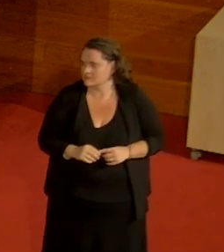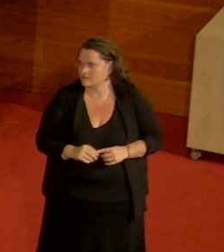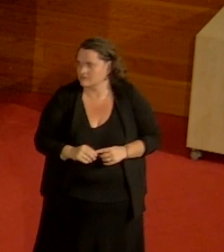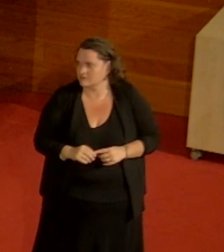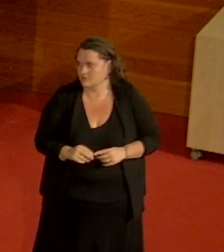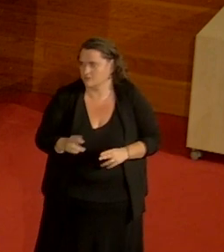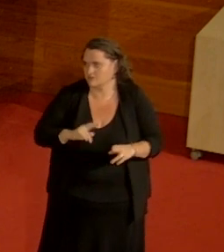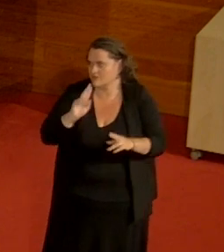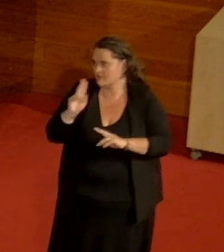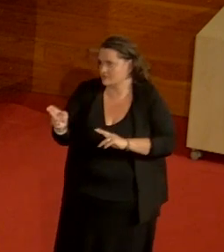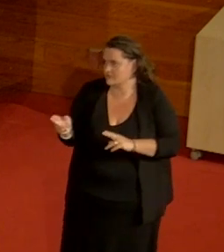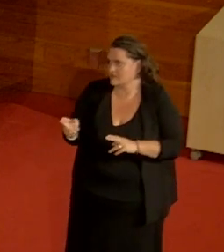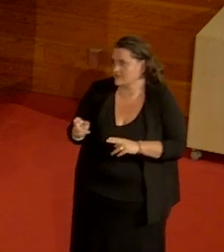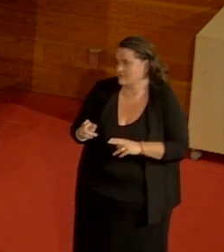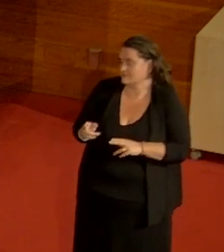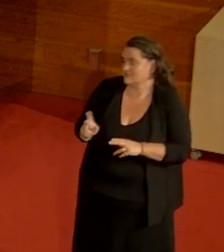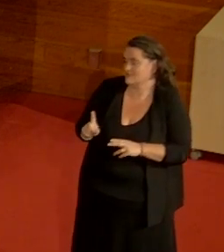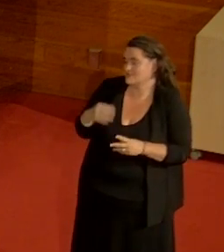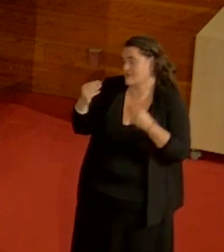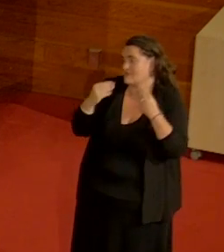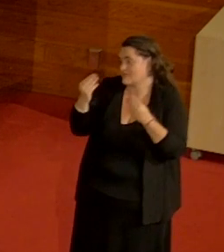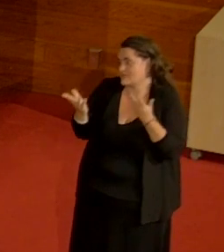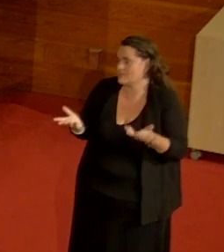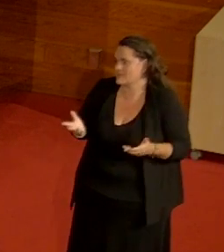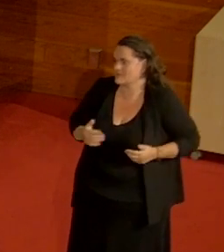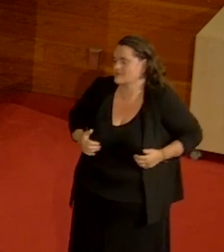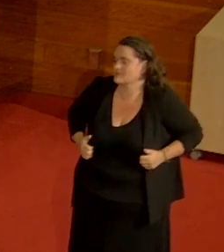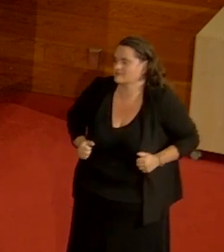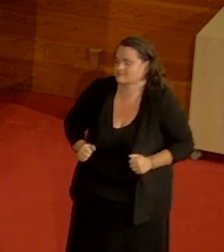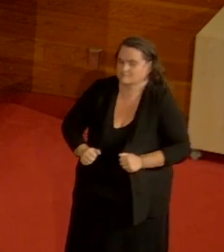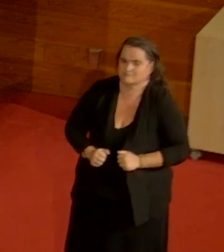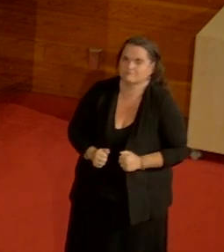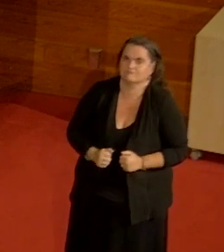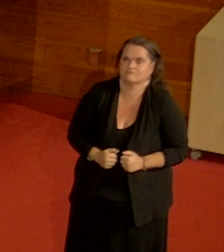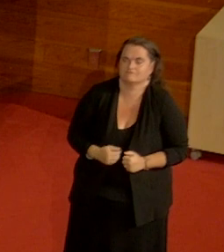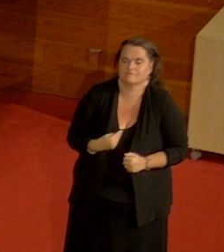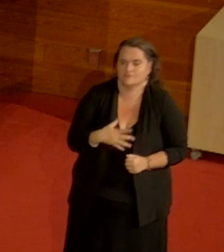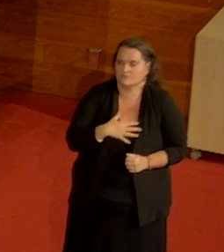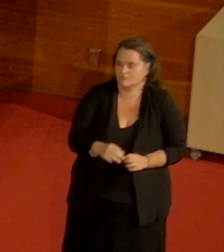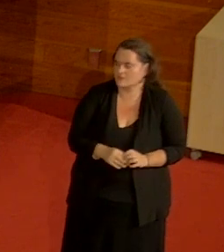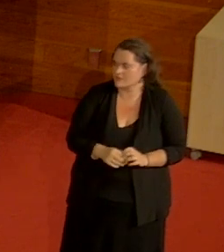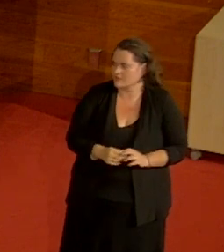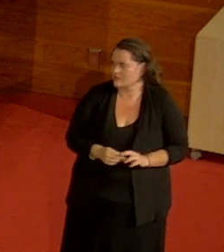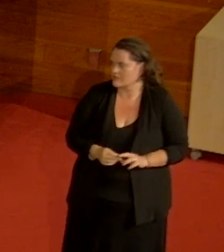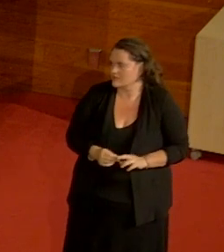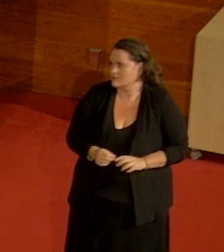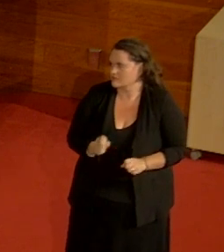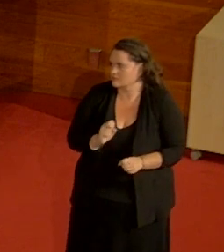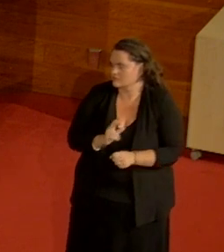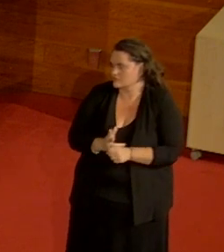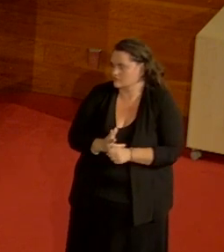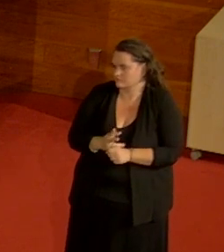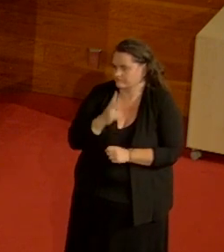respuesta es una reflexión disculpa no pero creo que que sí que es es Es posible y tenemos y y es uno de los retos que nos